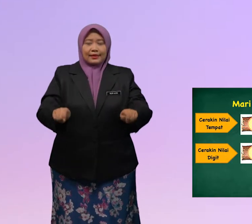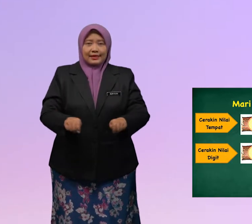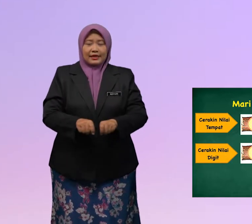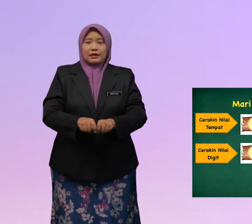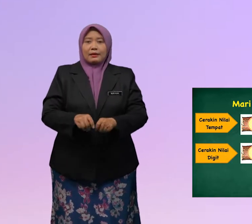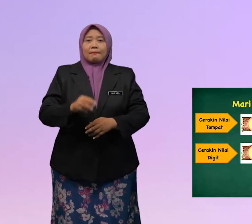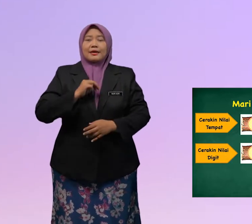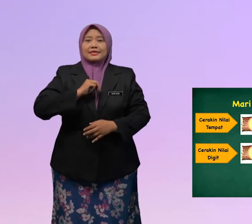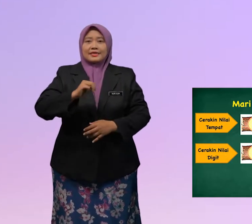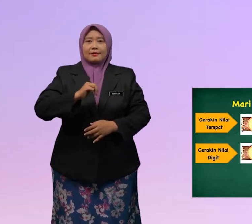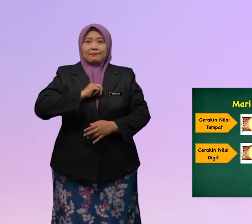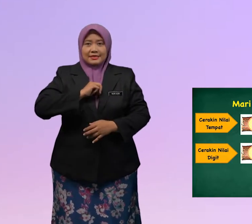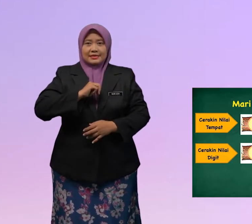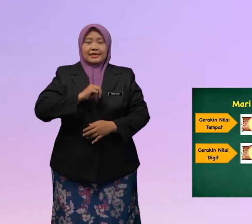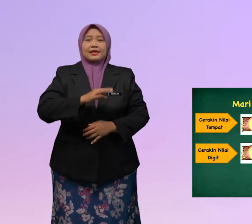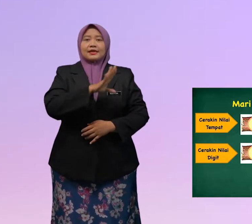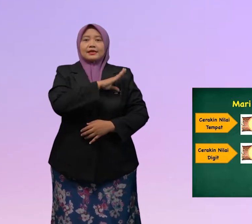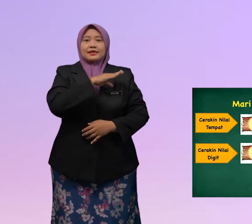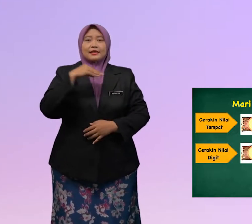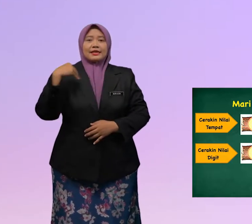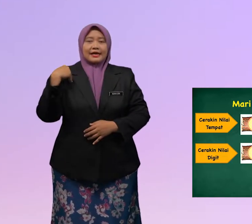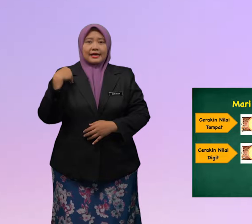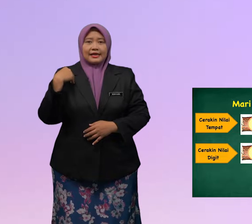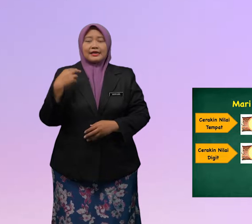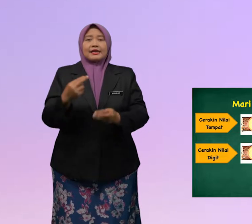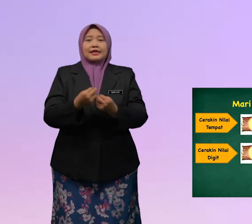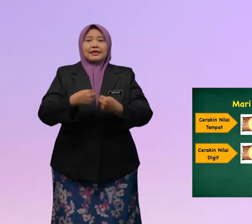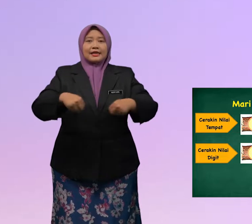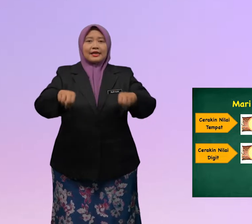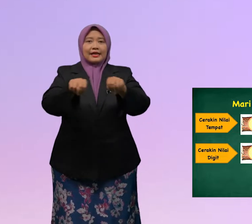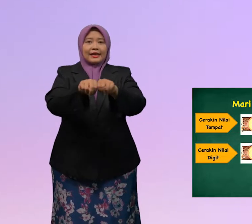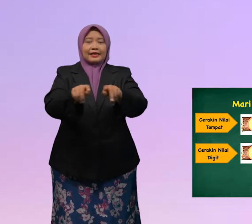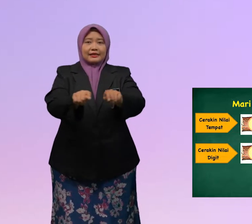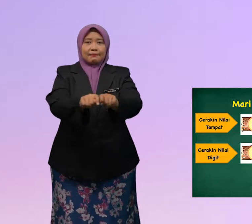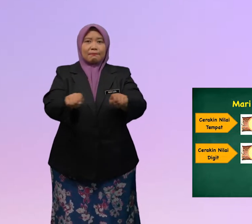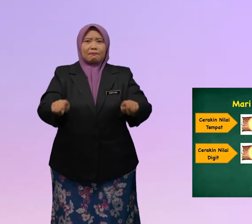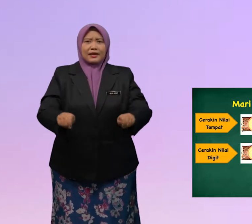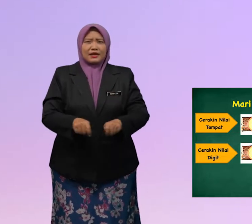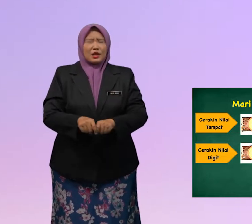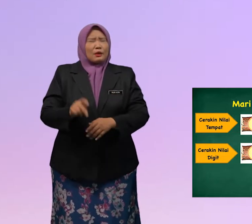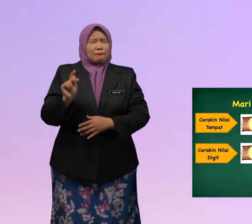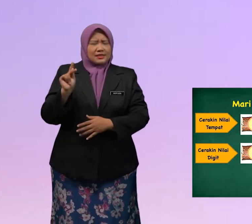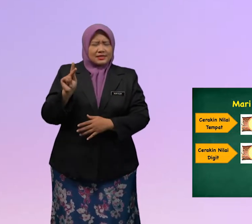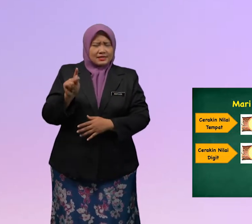tempat masing-masing dan nilai tempat